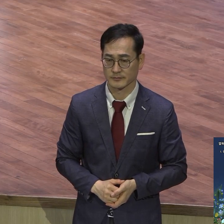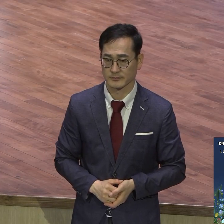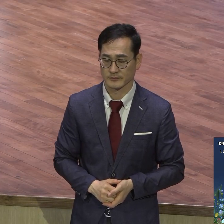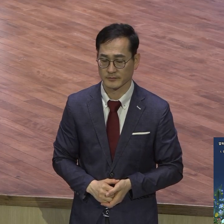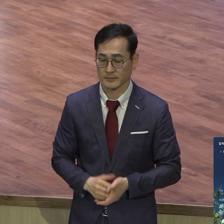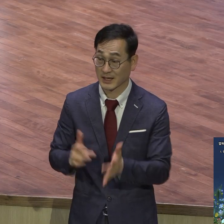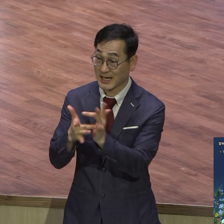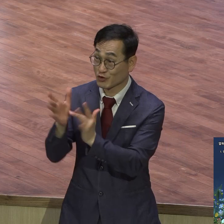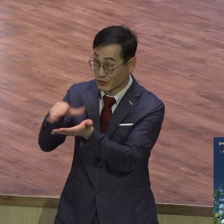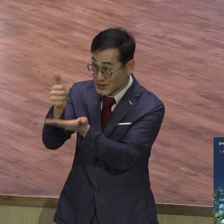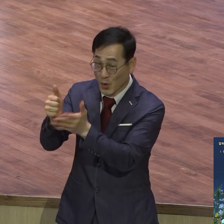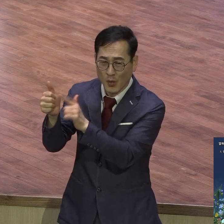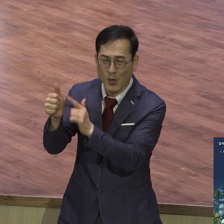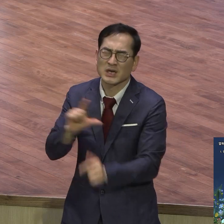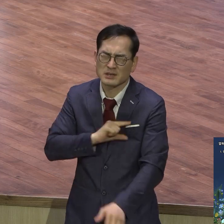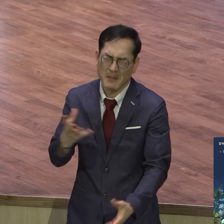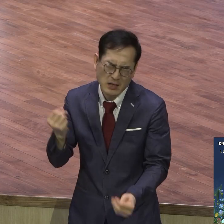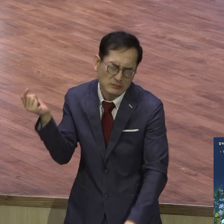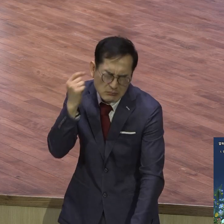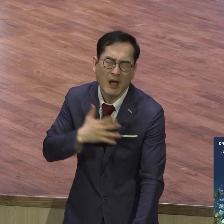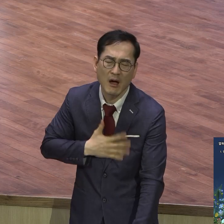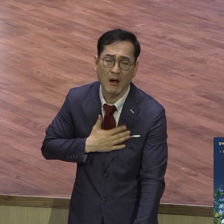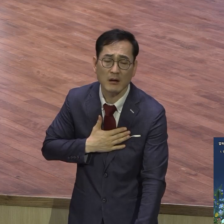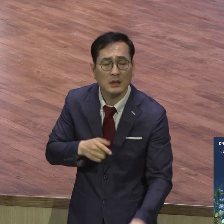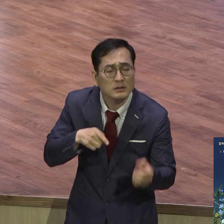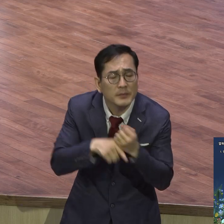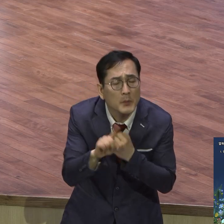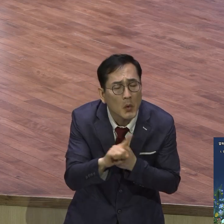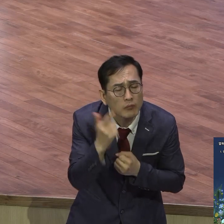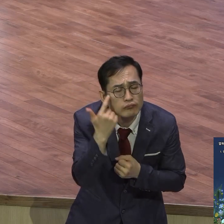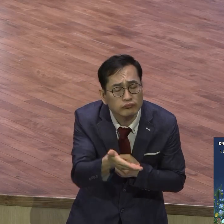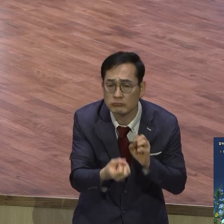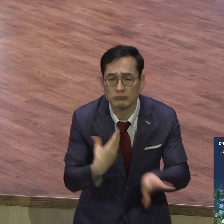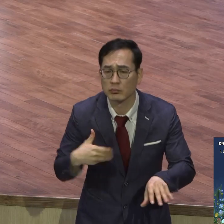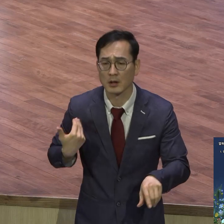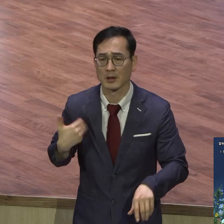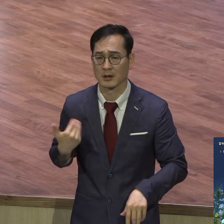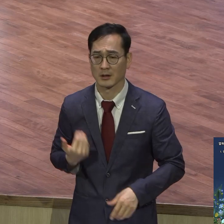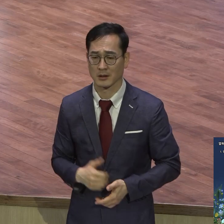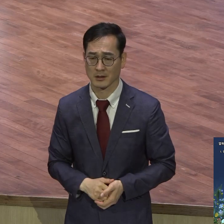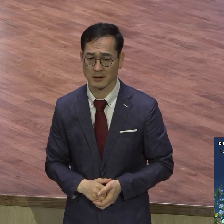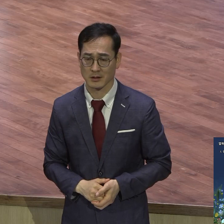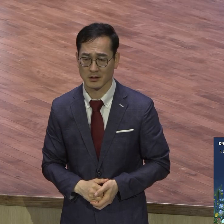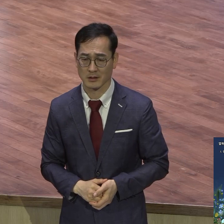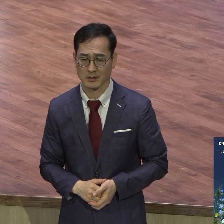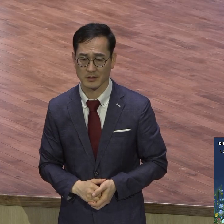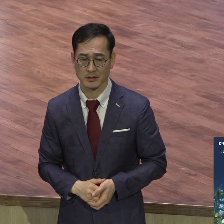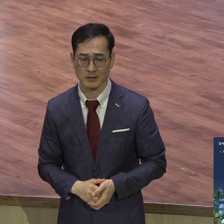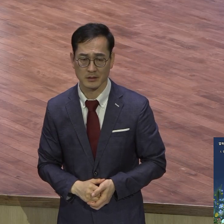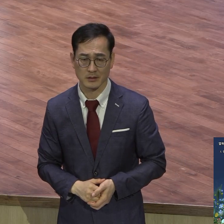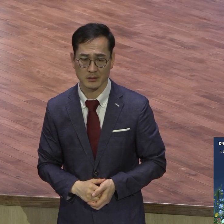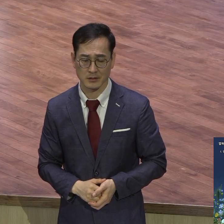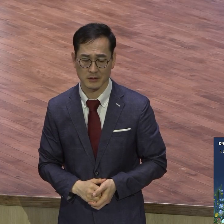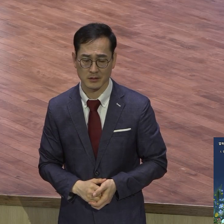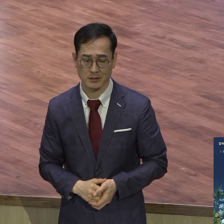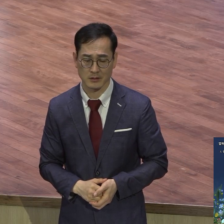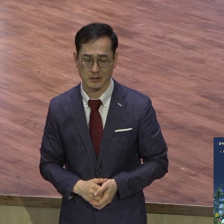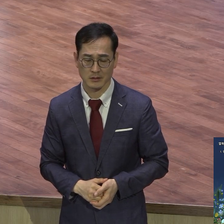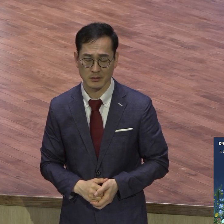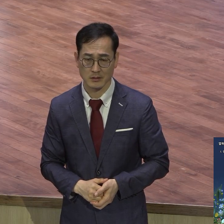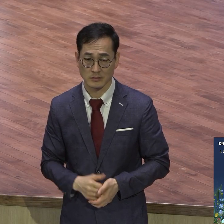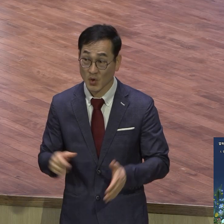교회 다니면서 그리스도는 모르겠어요. 그런데 저 가까이 물어보면 몰라. 답 설명을 못해. 그걸 안 믿고 있다는